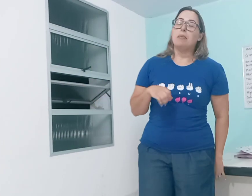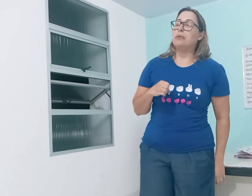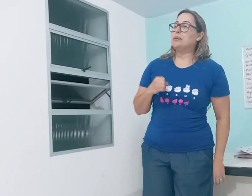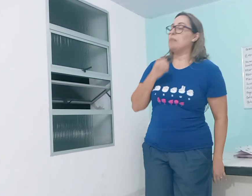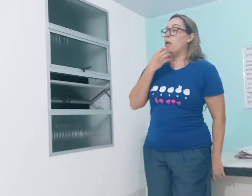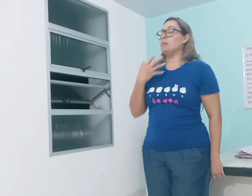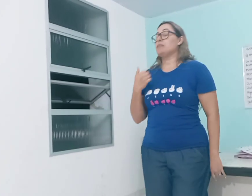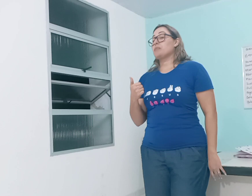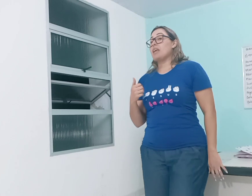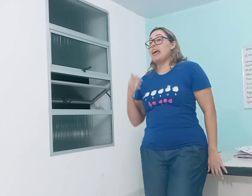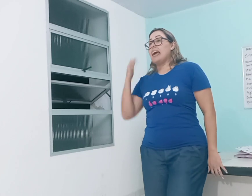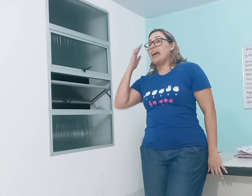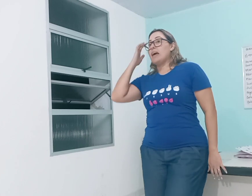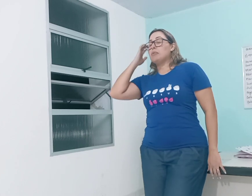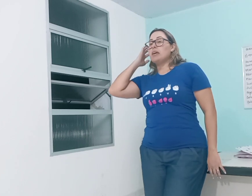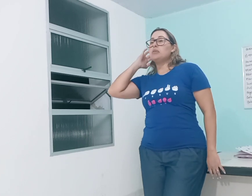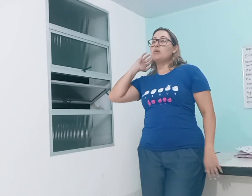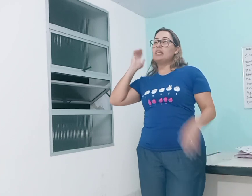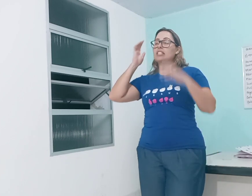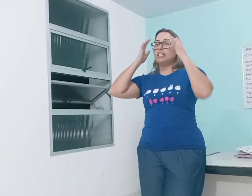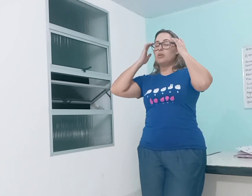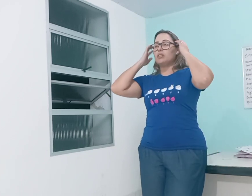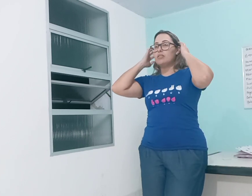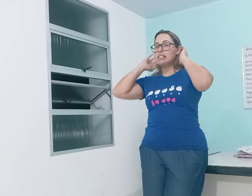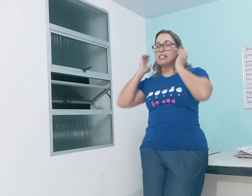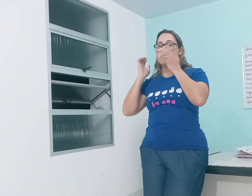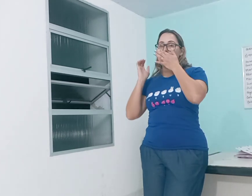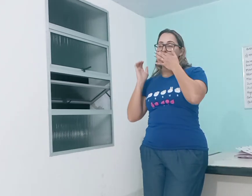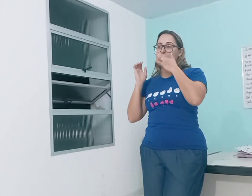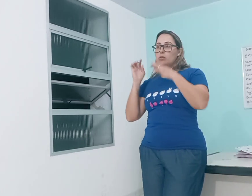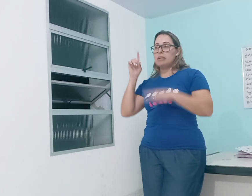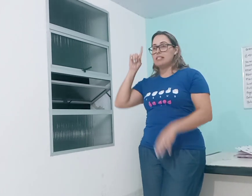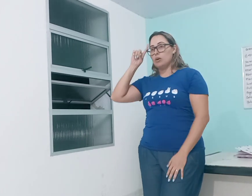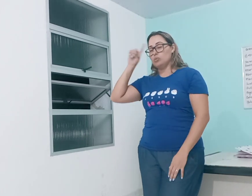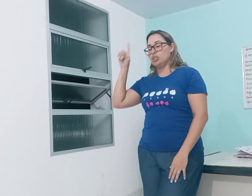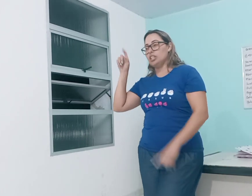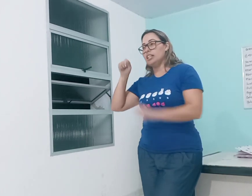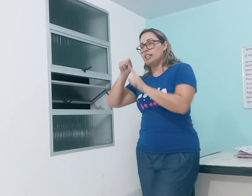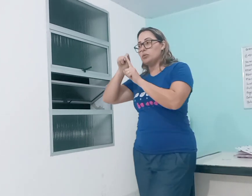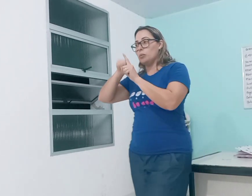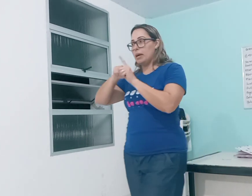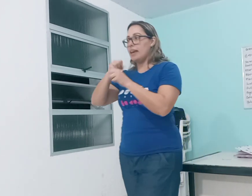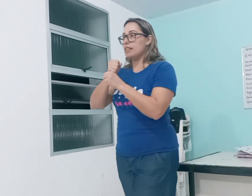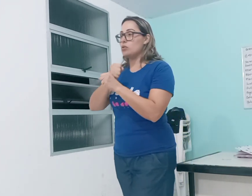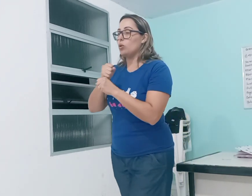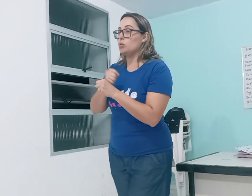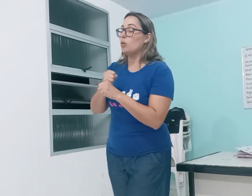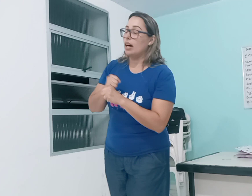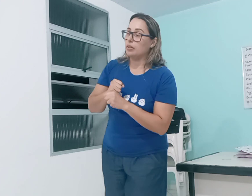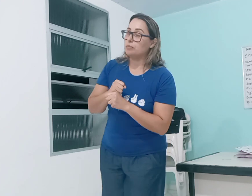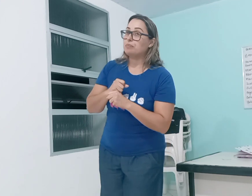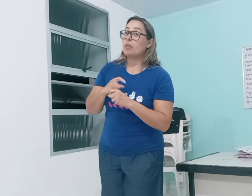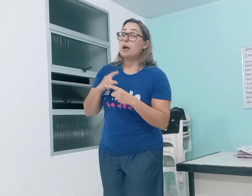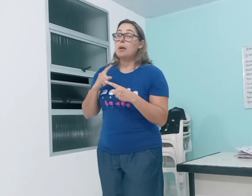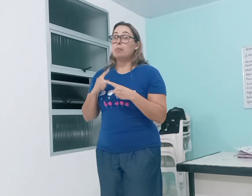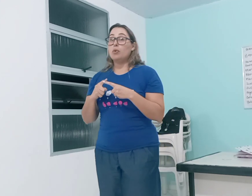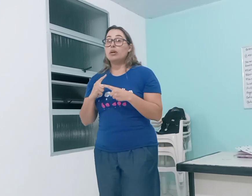Muito bom. Por que eu não corrigi quando vocês não faziam menção do dia, do mês ou do ano?